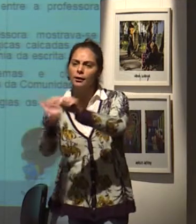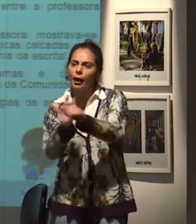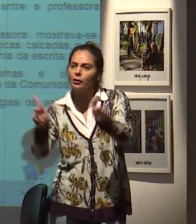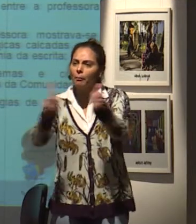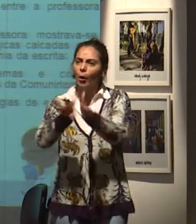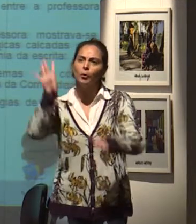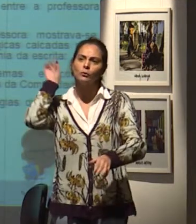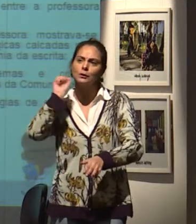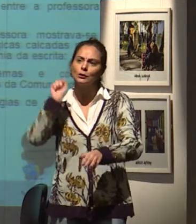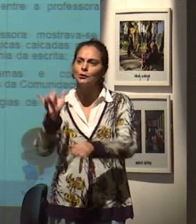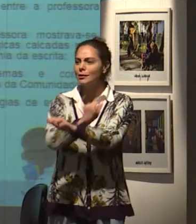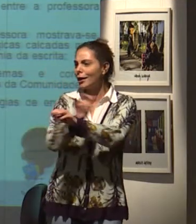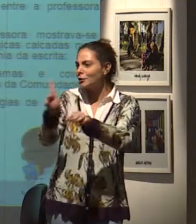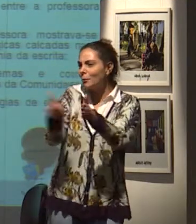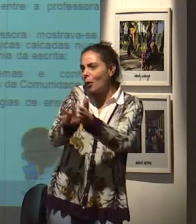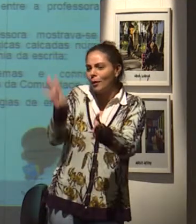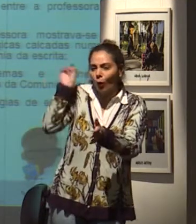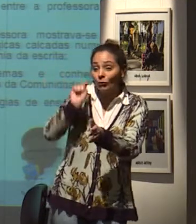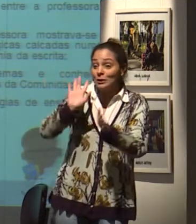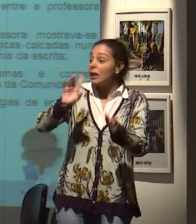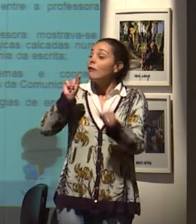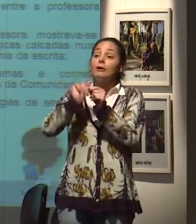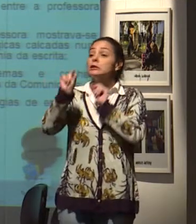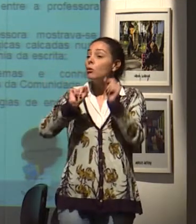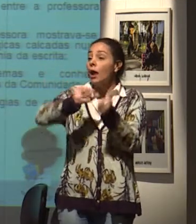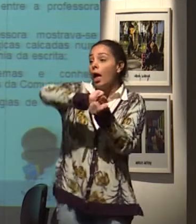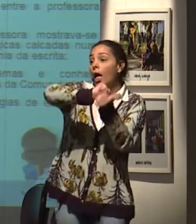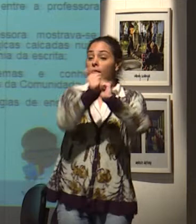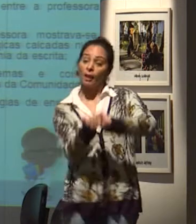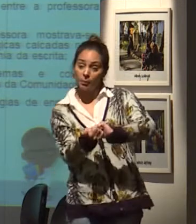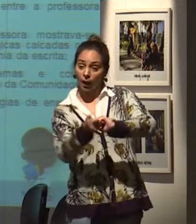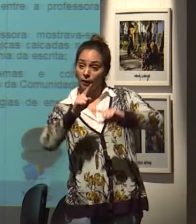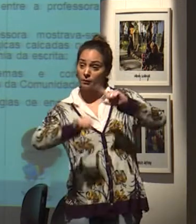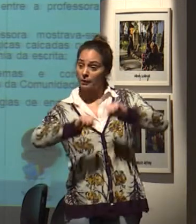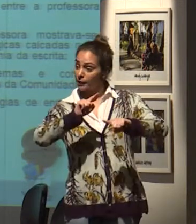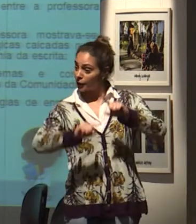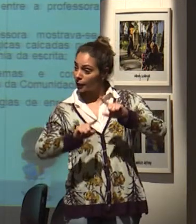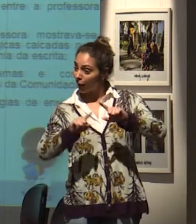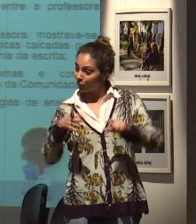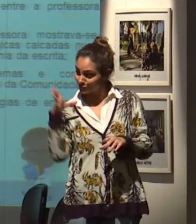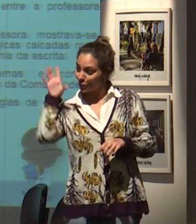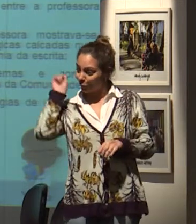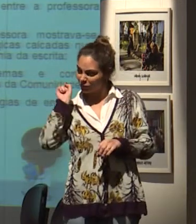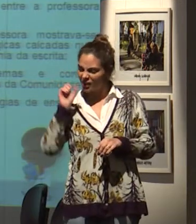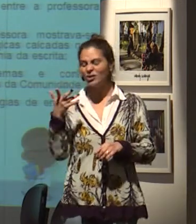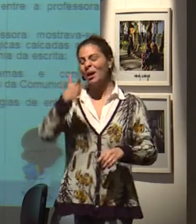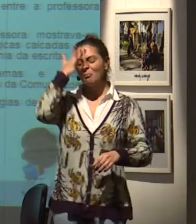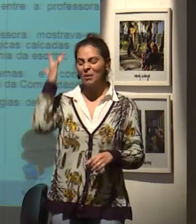estratégias, as estratégias usadas para alunos ouvintes. Mas o que eu fazia? Eu adaptava os materiais que eu tinha, materiais